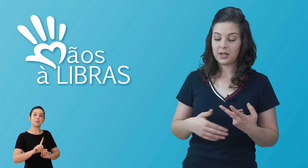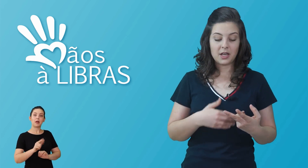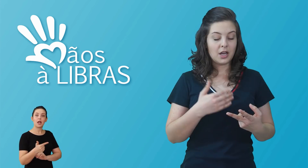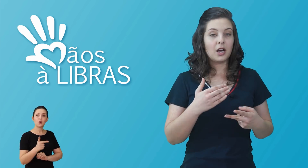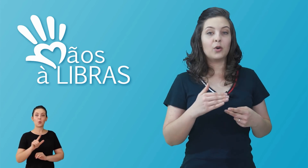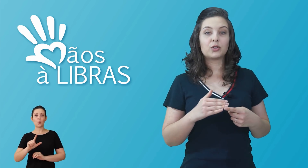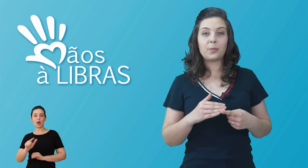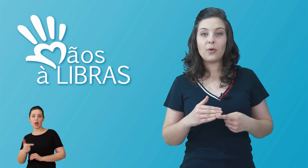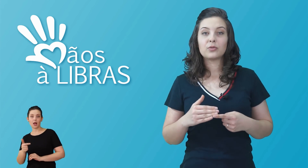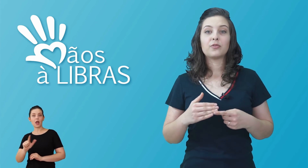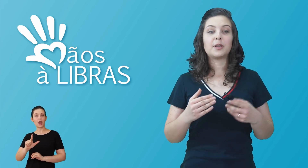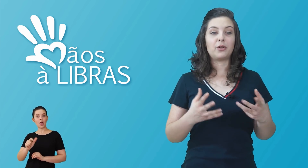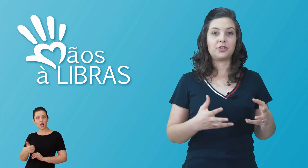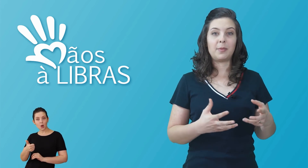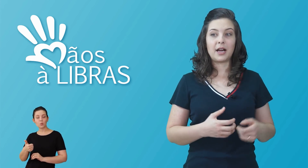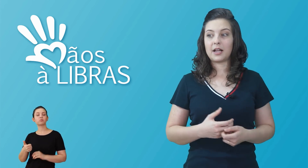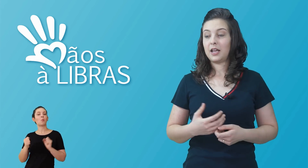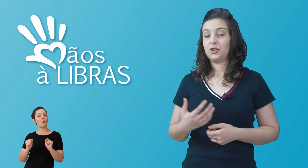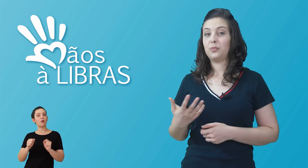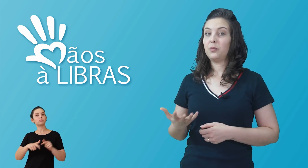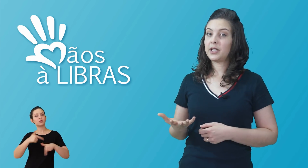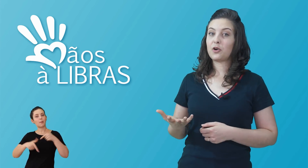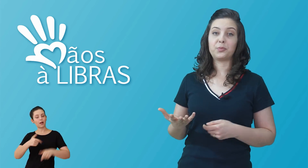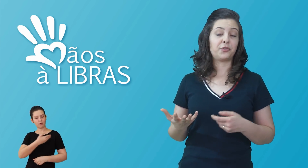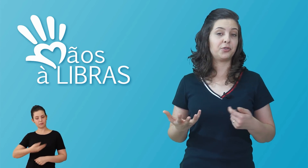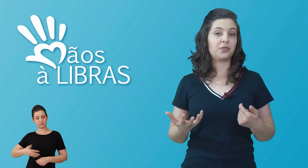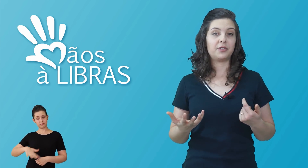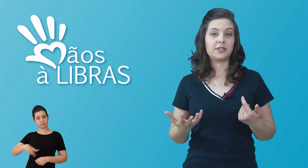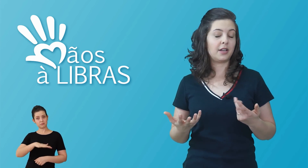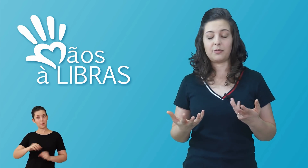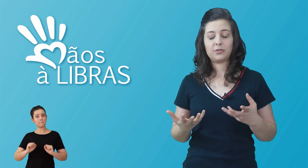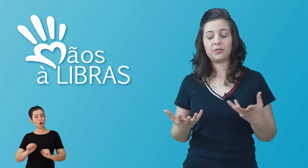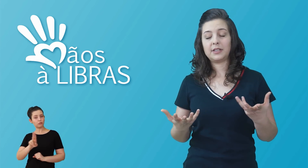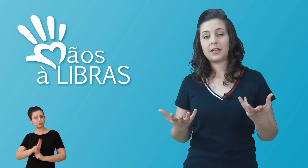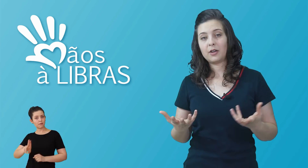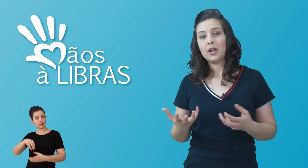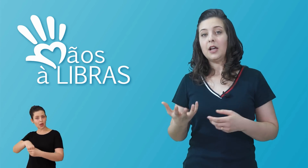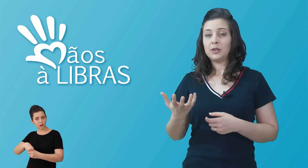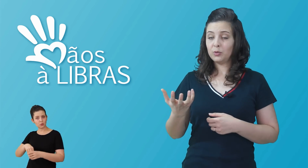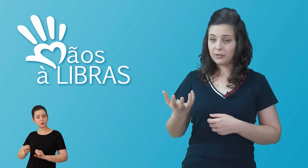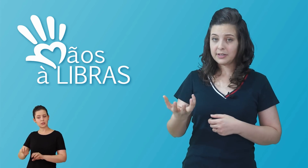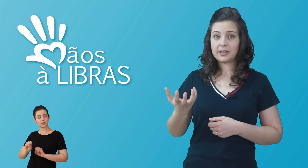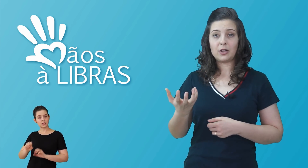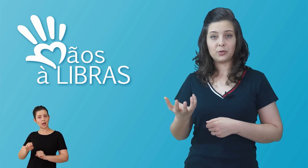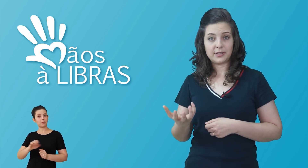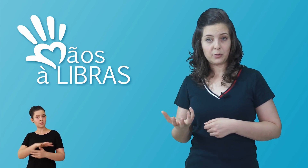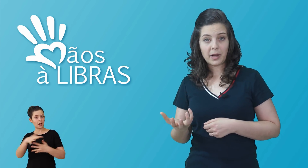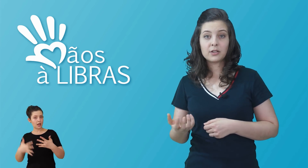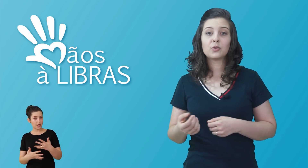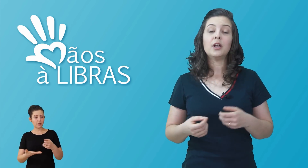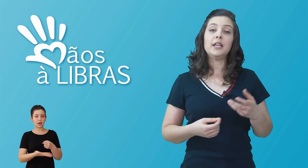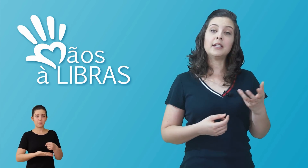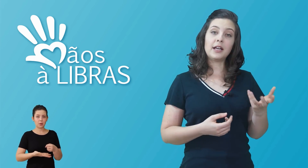ouvinte. Outro ponto, você pode trabalhar na rede pública como professor universitário ou no